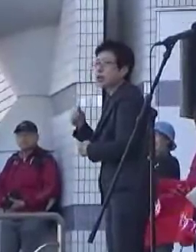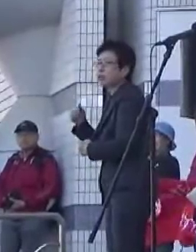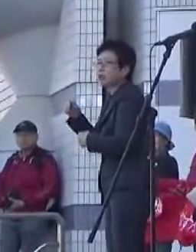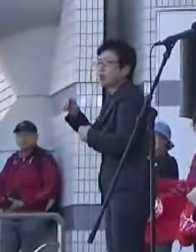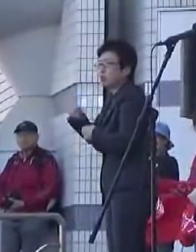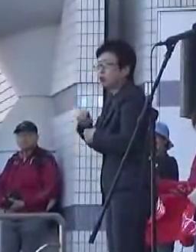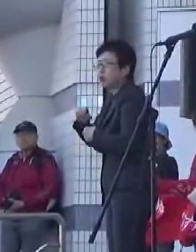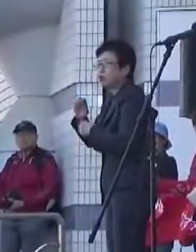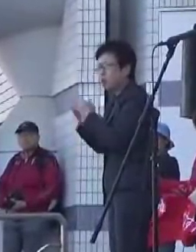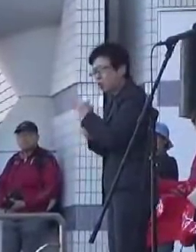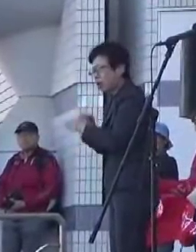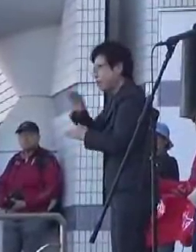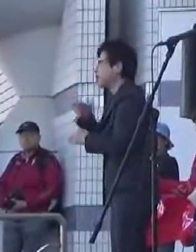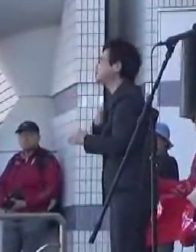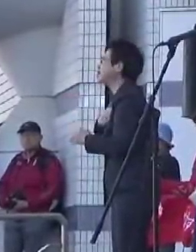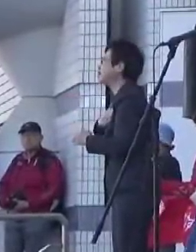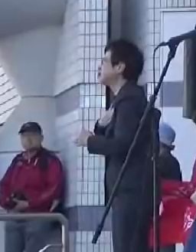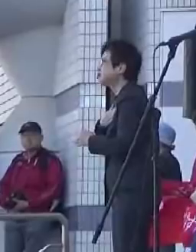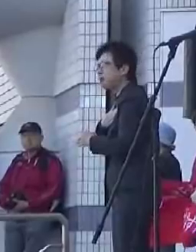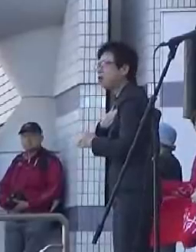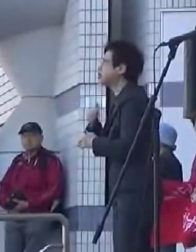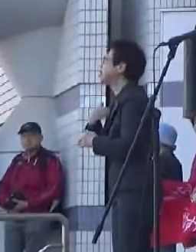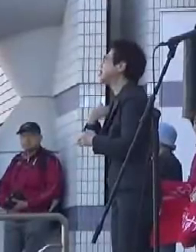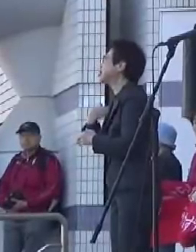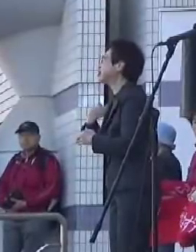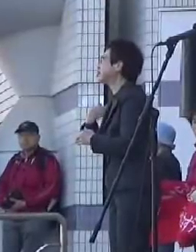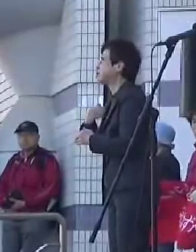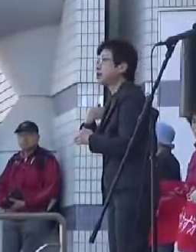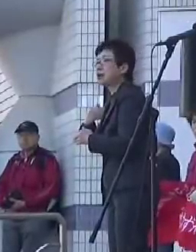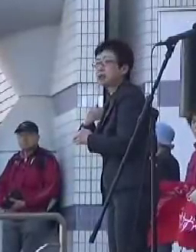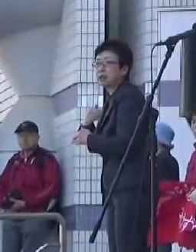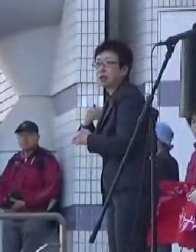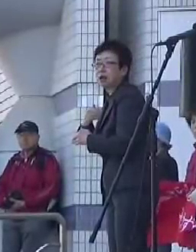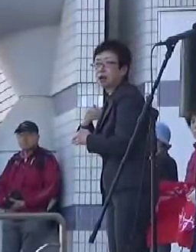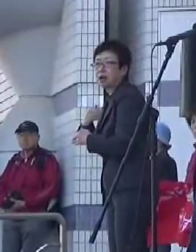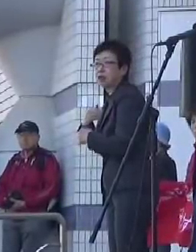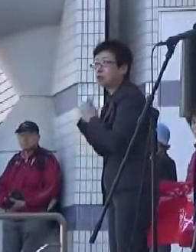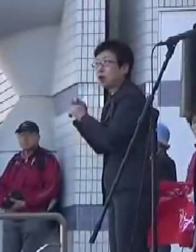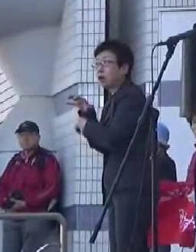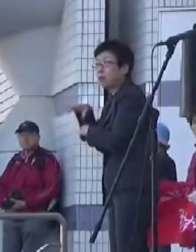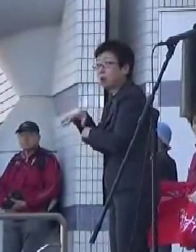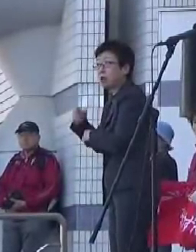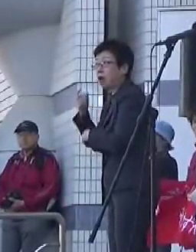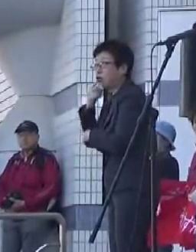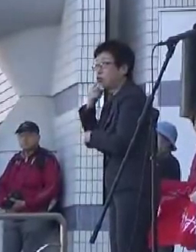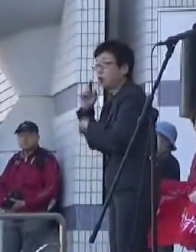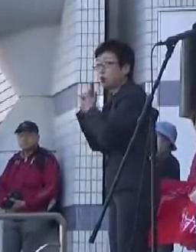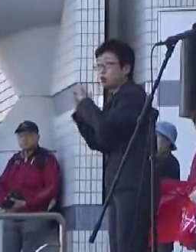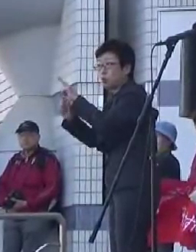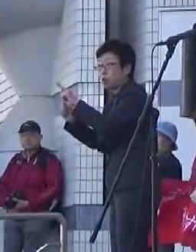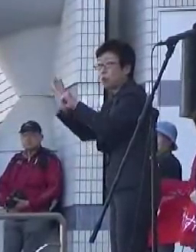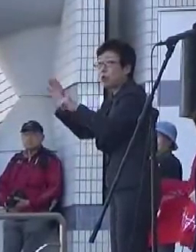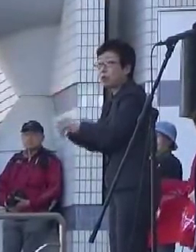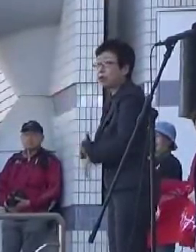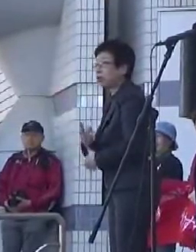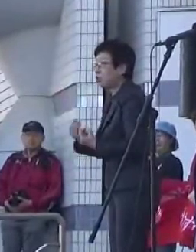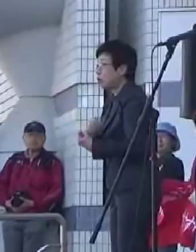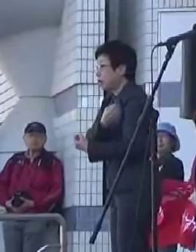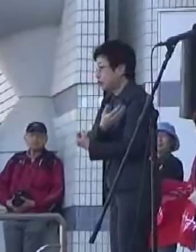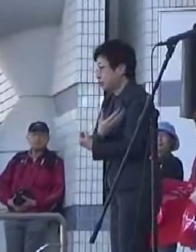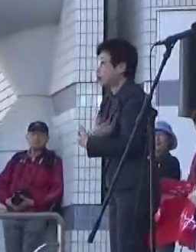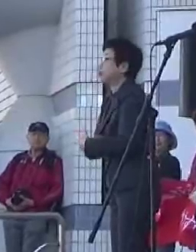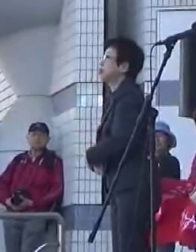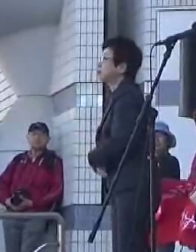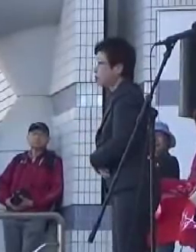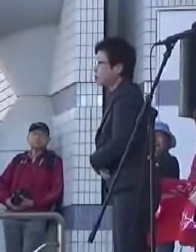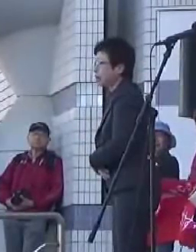してます。私は知らなかったとわざわざその裁判で嘘の証言もしてます。はい、そ